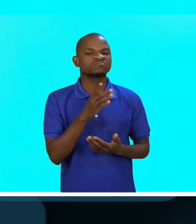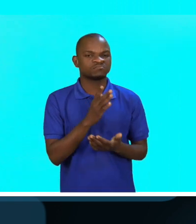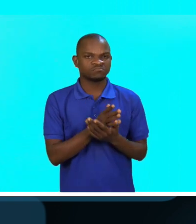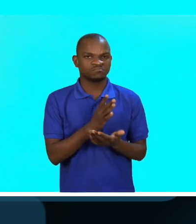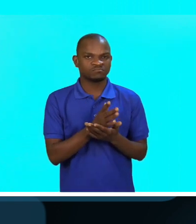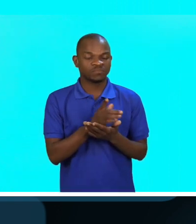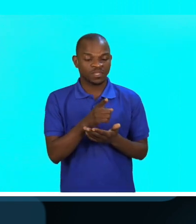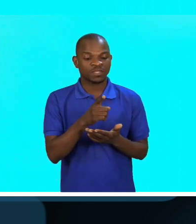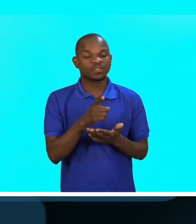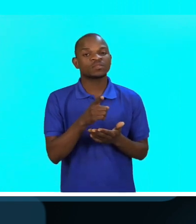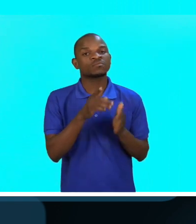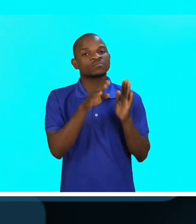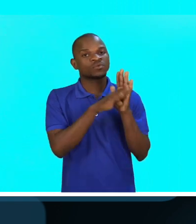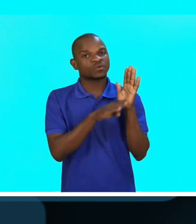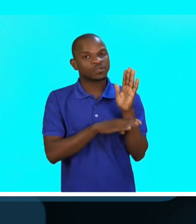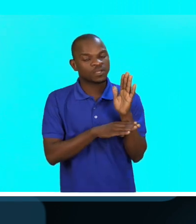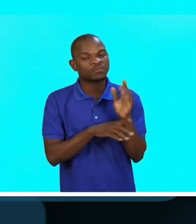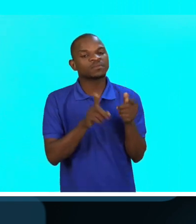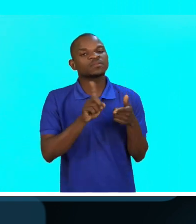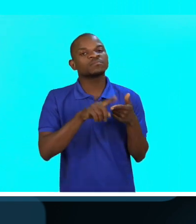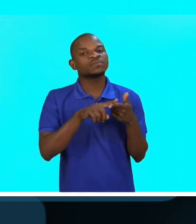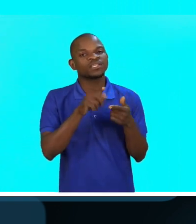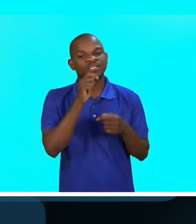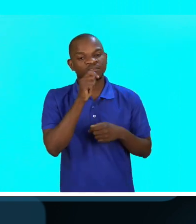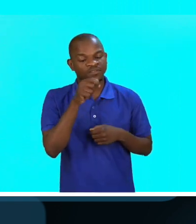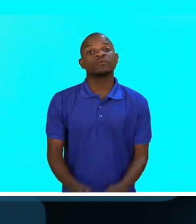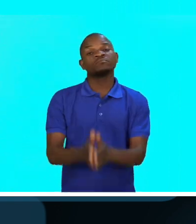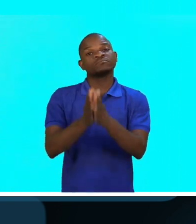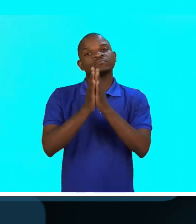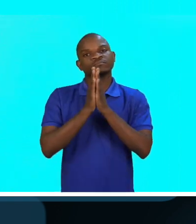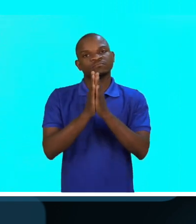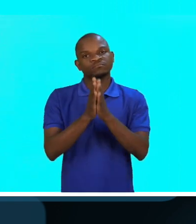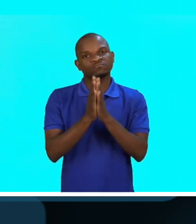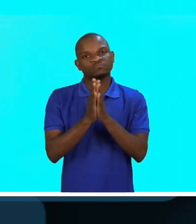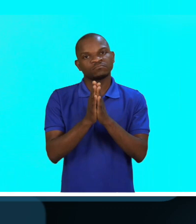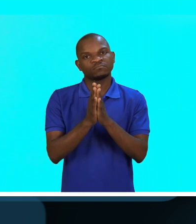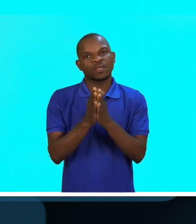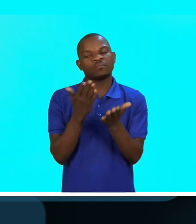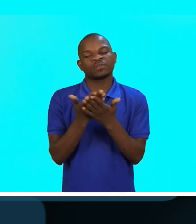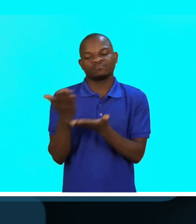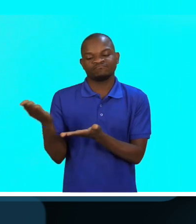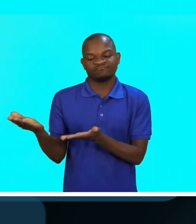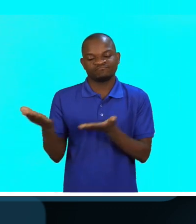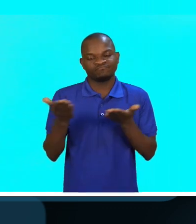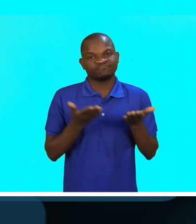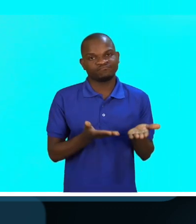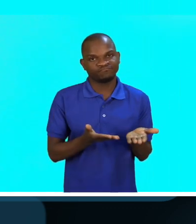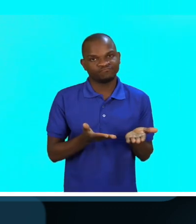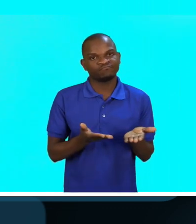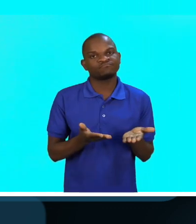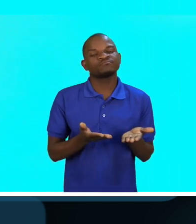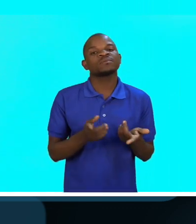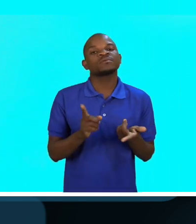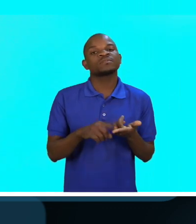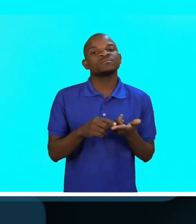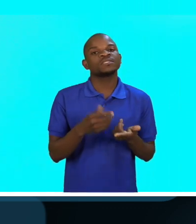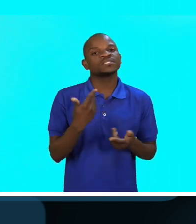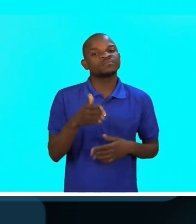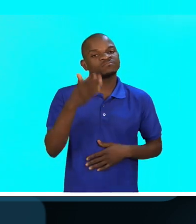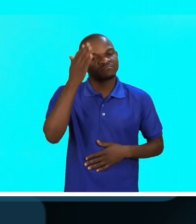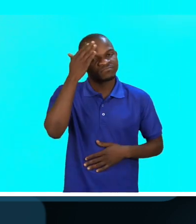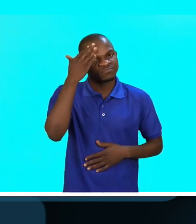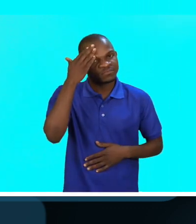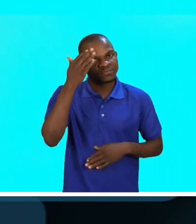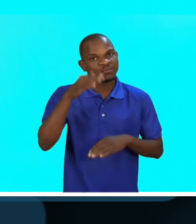mesmo, ajude-nos a cuidar dessas crianças e ajude-nos a cuidar de tantas outras crianças. Muito obrigado por ter me recebido cá